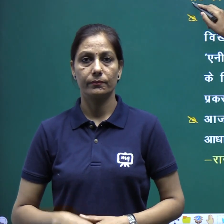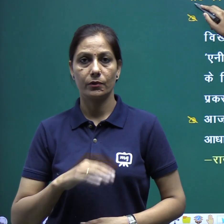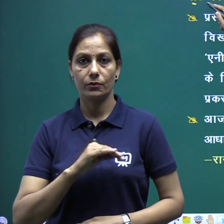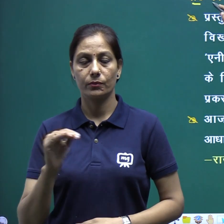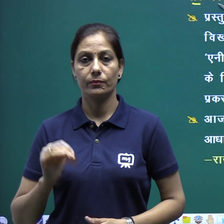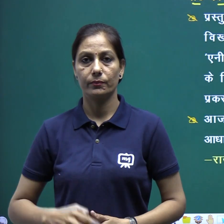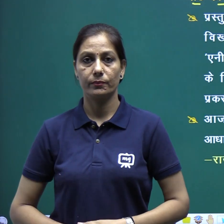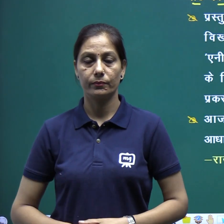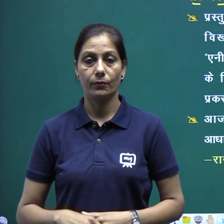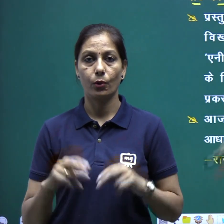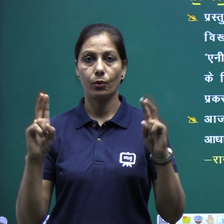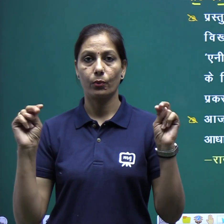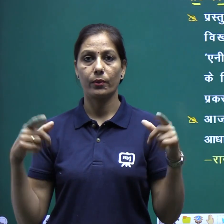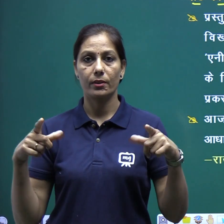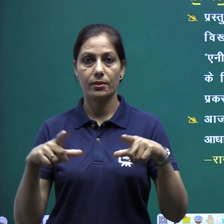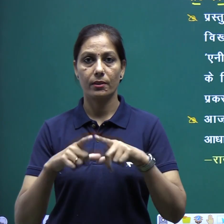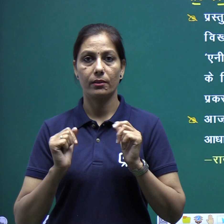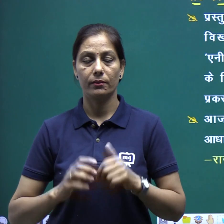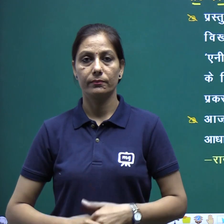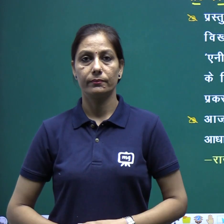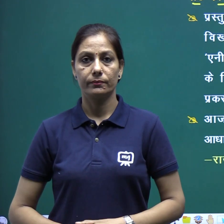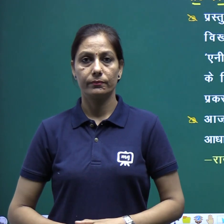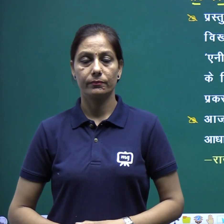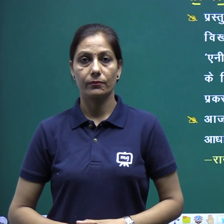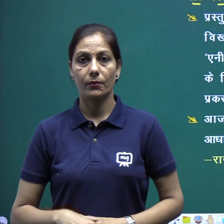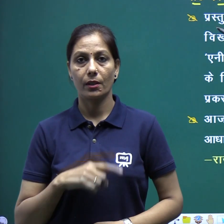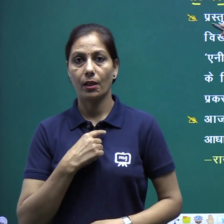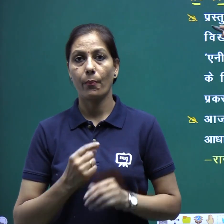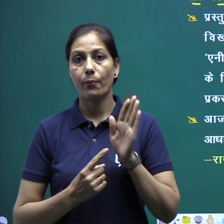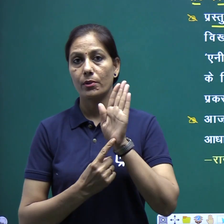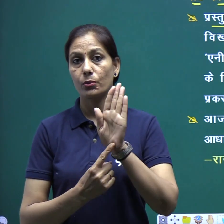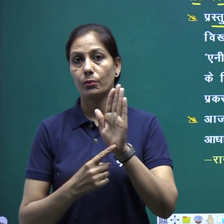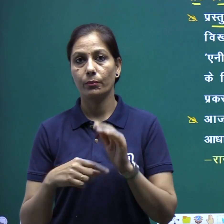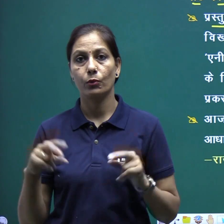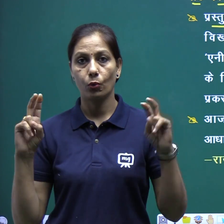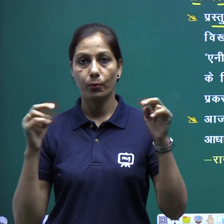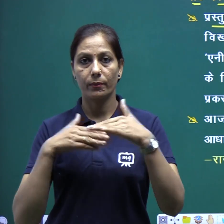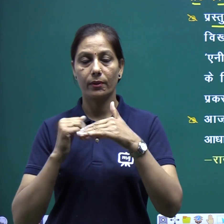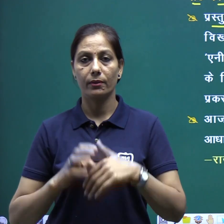बच्चों, पाठ का सार। प्रस्तुत पाठ में